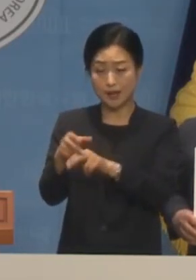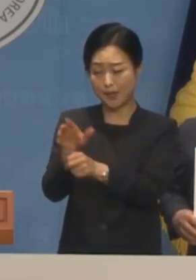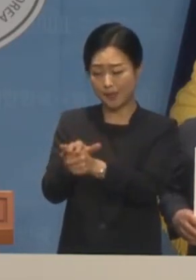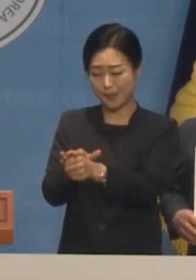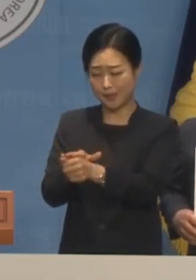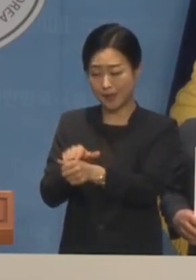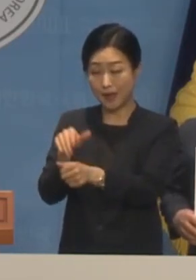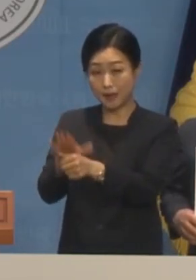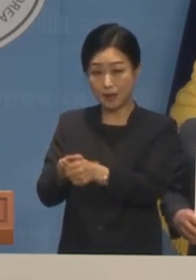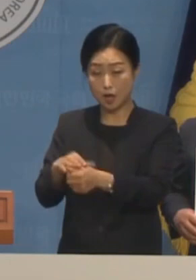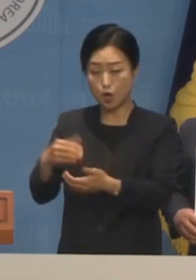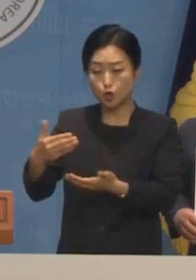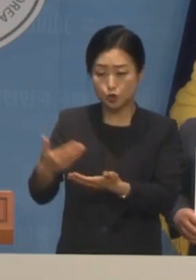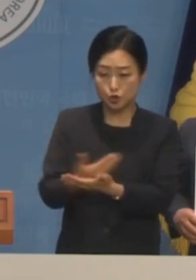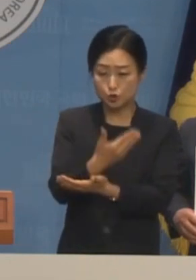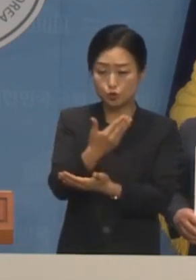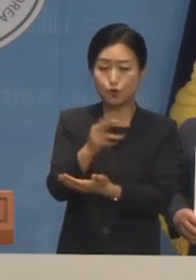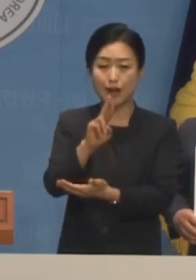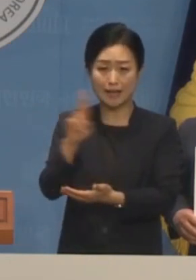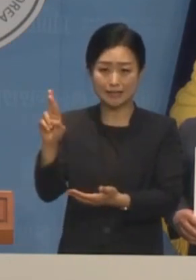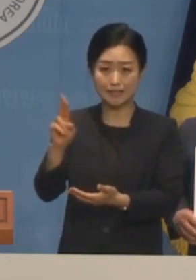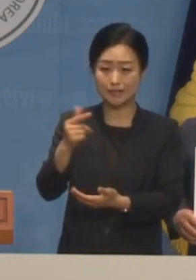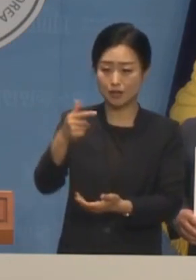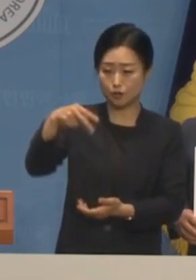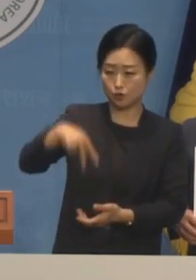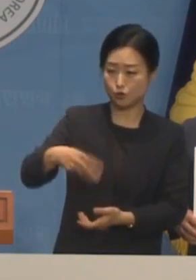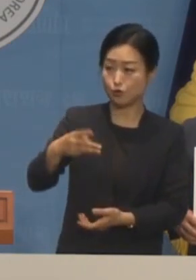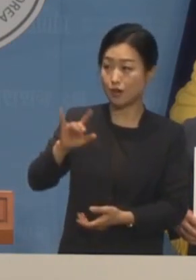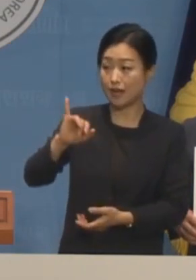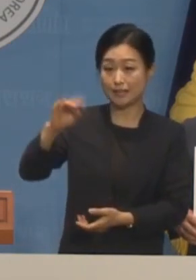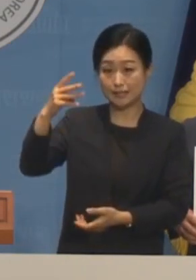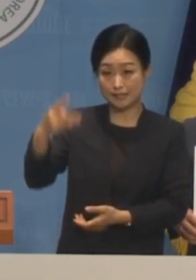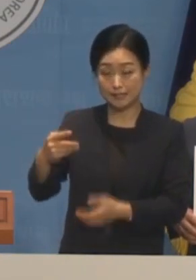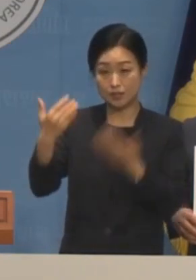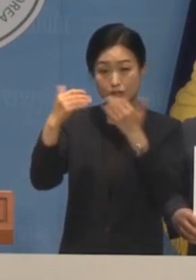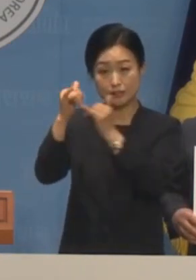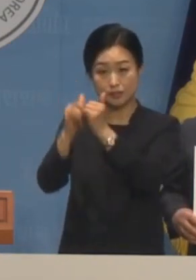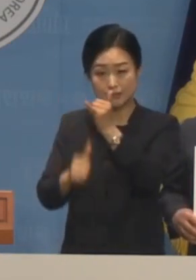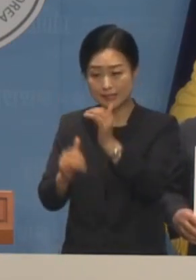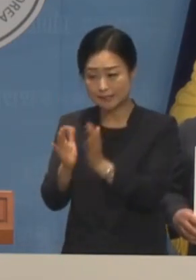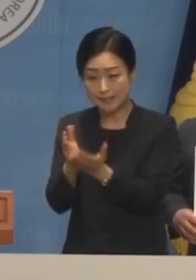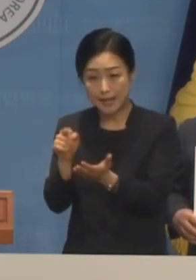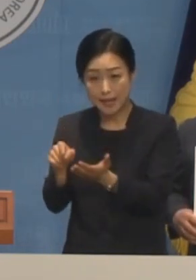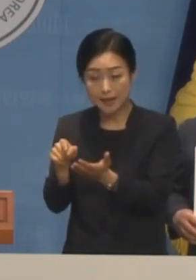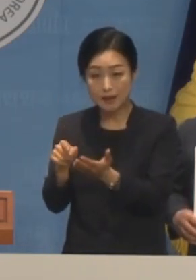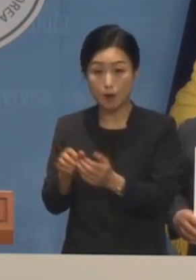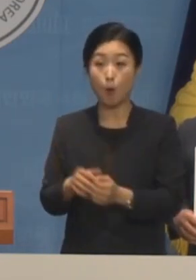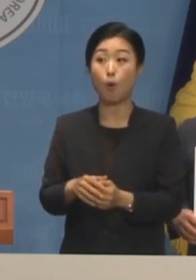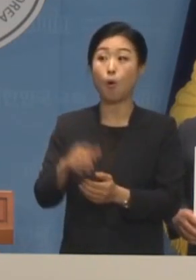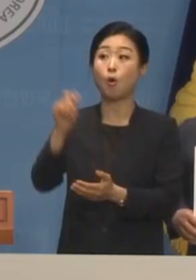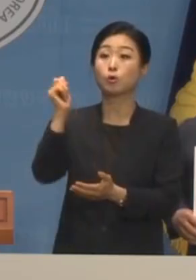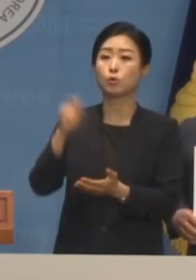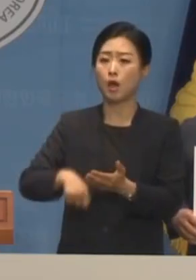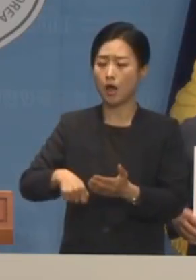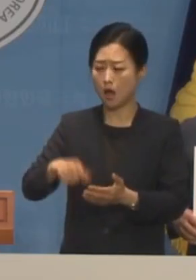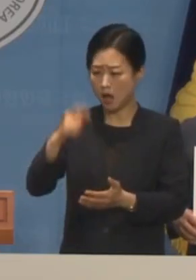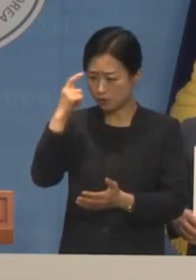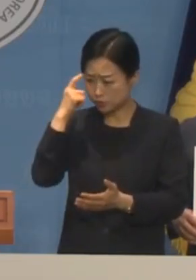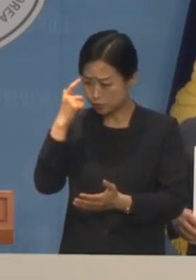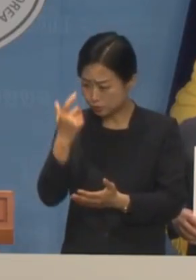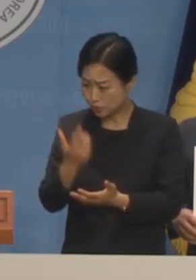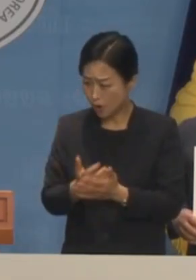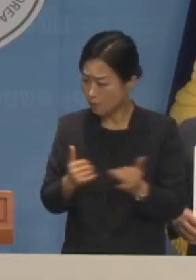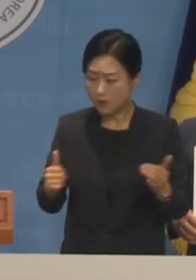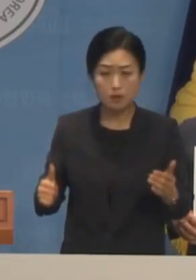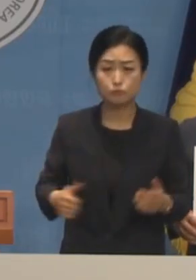뉴라이트 계열의 역사 교과서가 한국 교육과정 평가원 검정을 통과하며 국민적